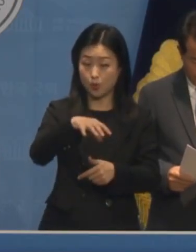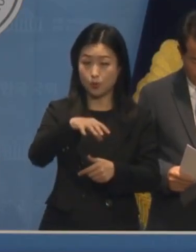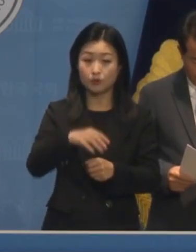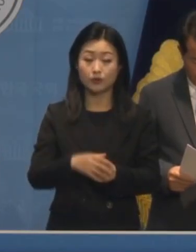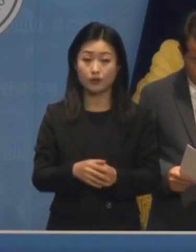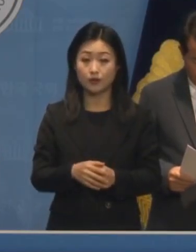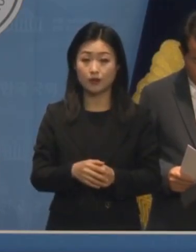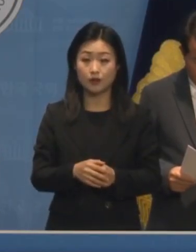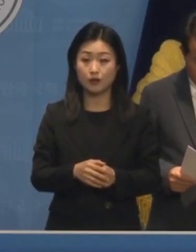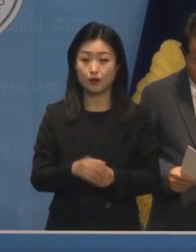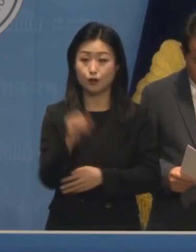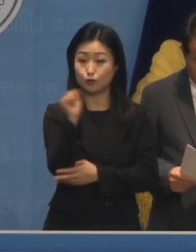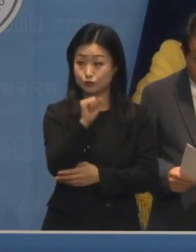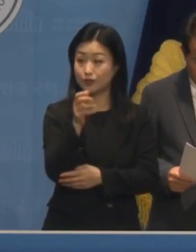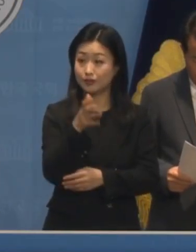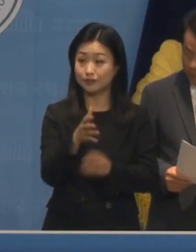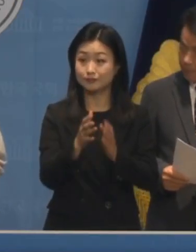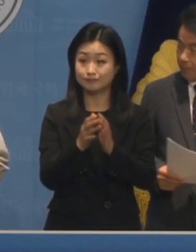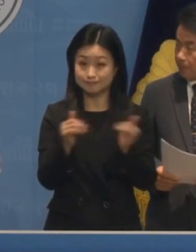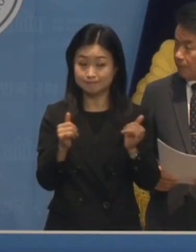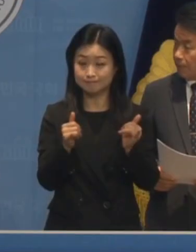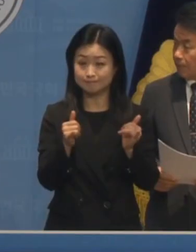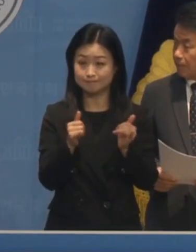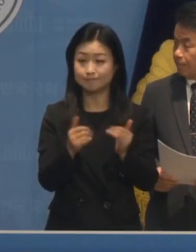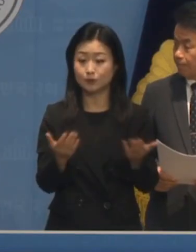동지로부터 현장 발언 듣도록